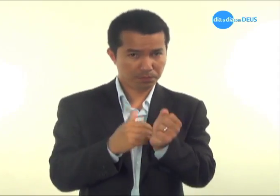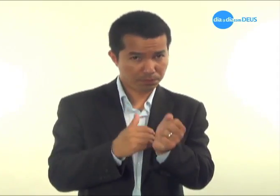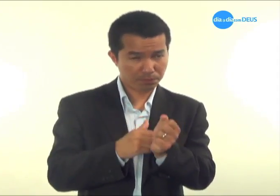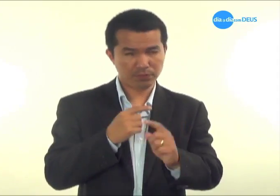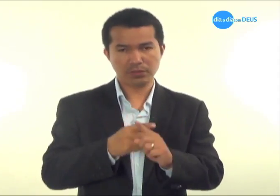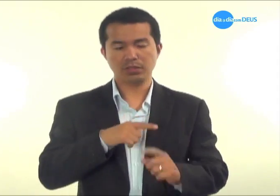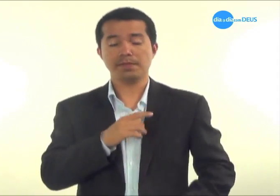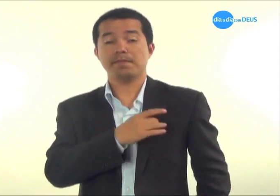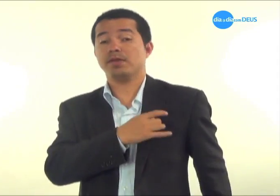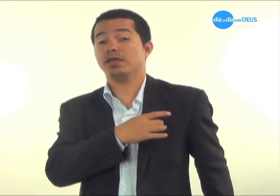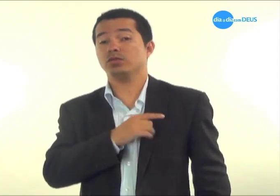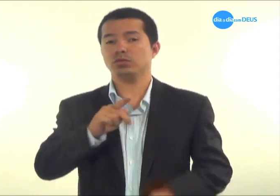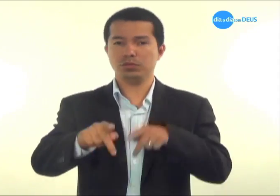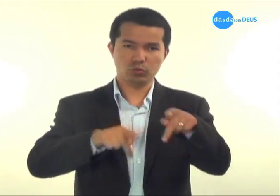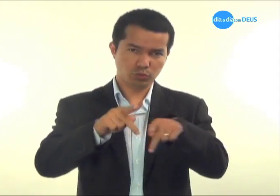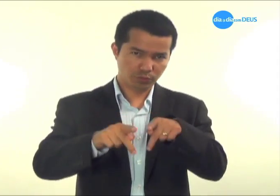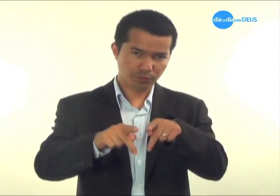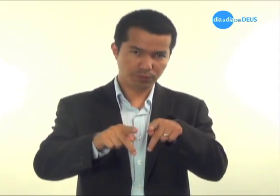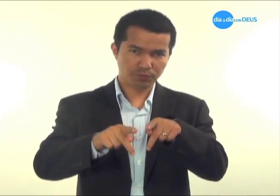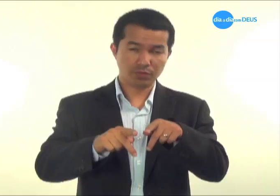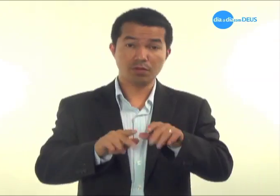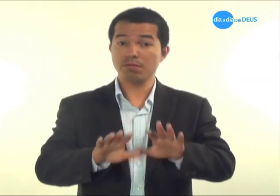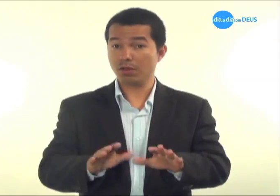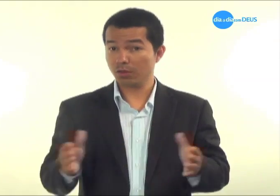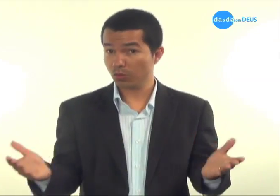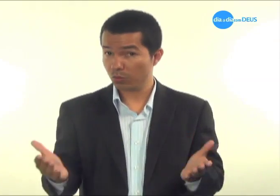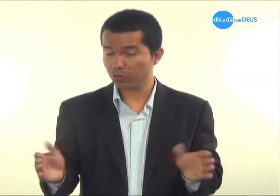segredo, porque tinham medo do povo. E então